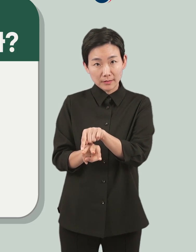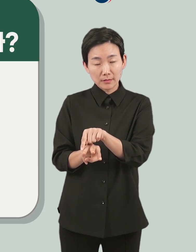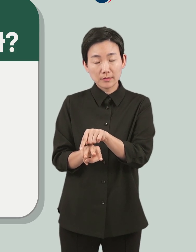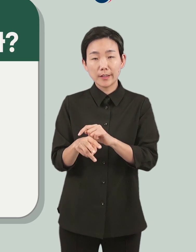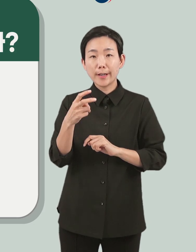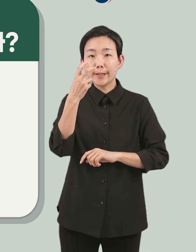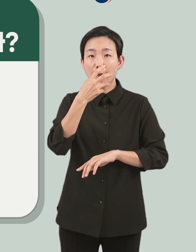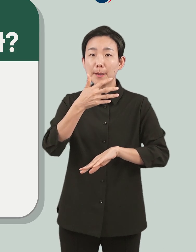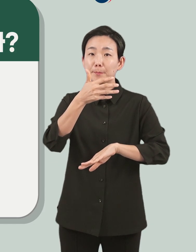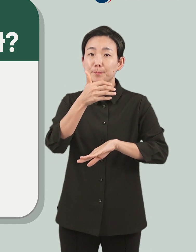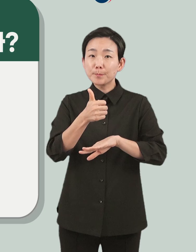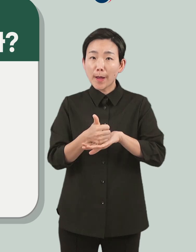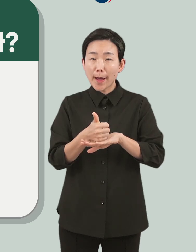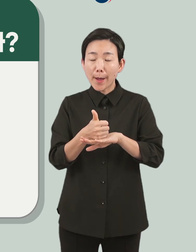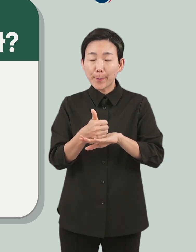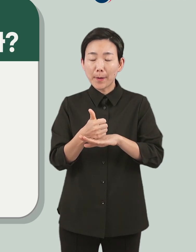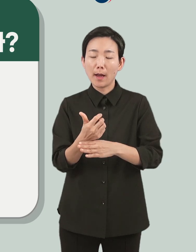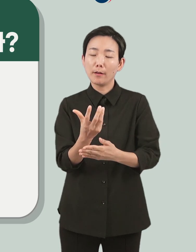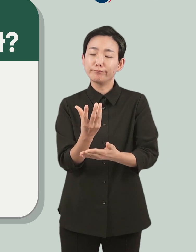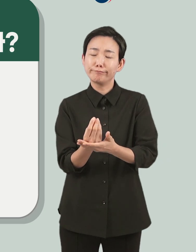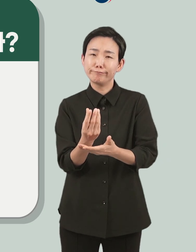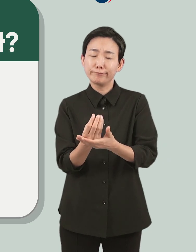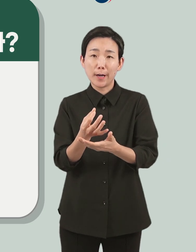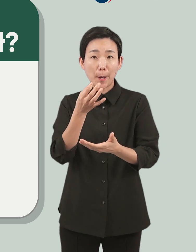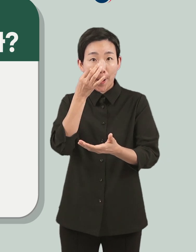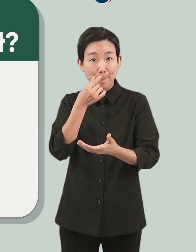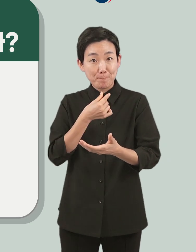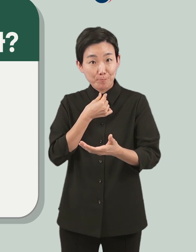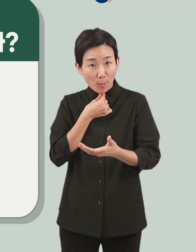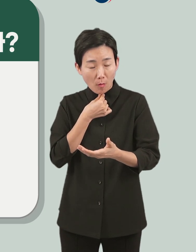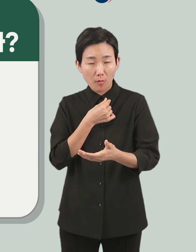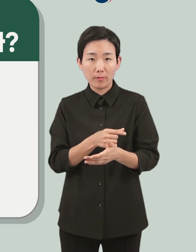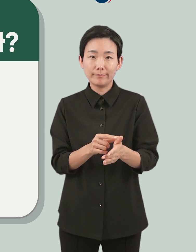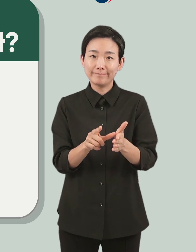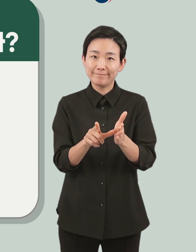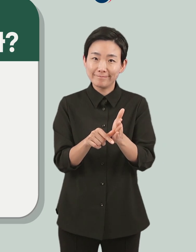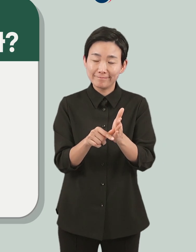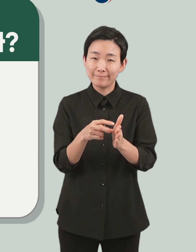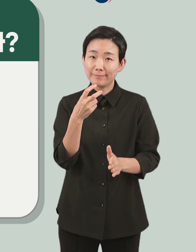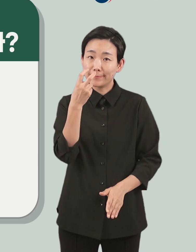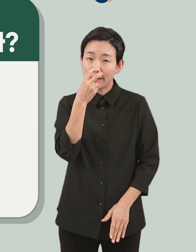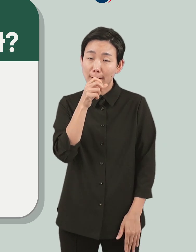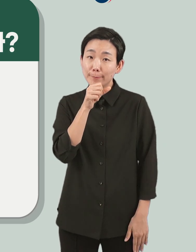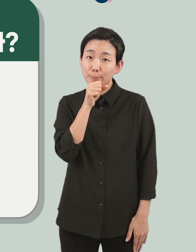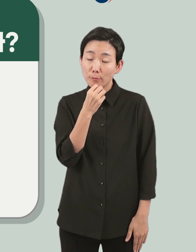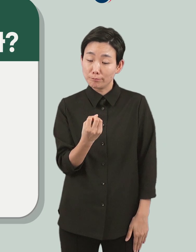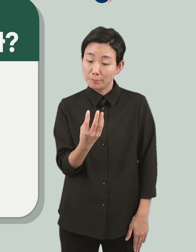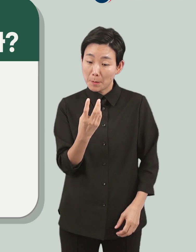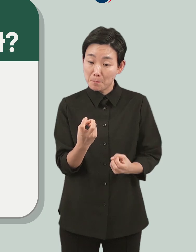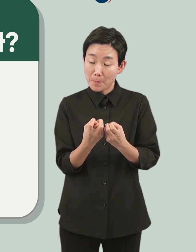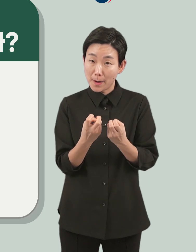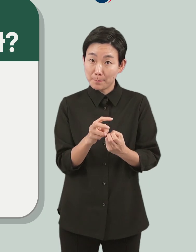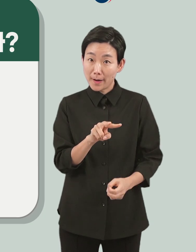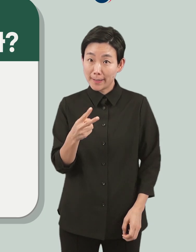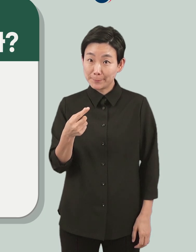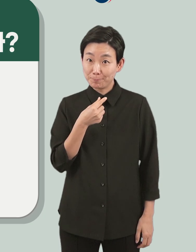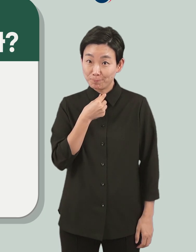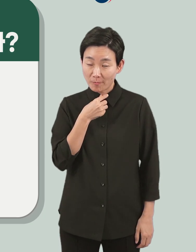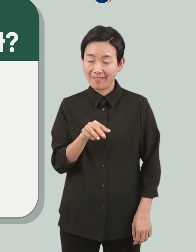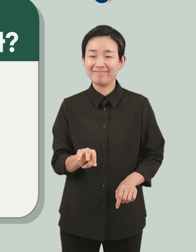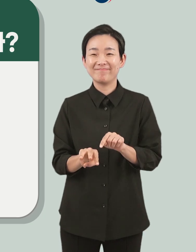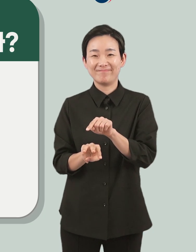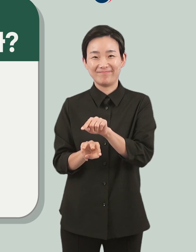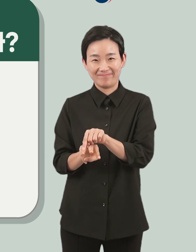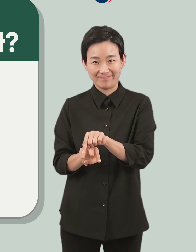오른쪽 버튼은 메모리에 저장된 결과를 보거나 시간, 측정 단위를 변경할 때 사용합니다. 3개의 버튼